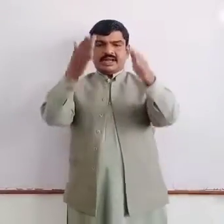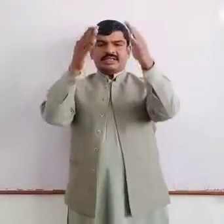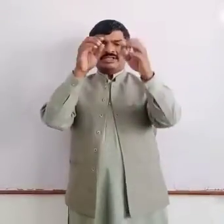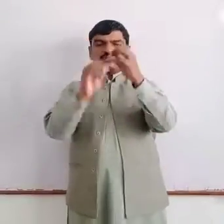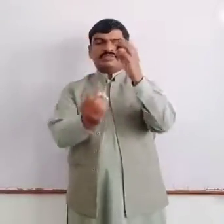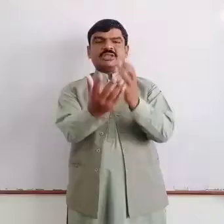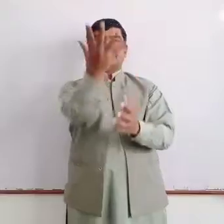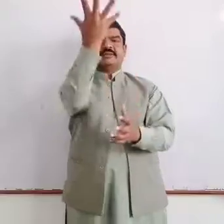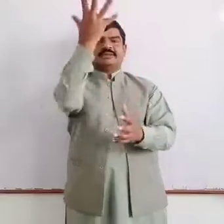आतिशफशां,